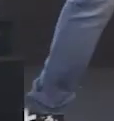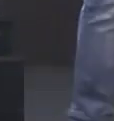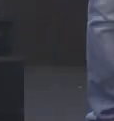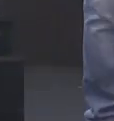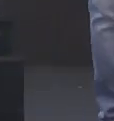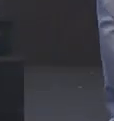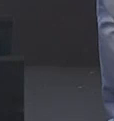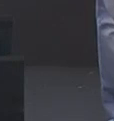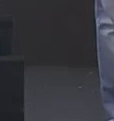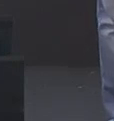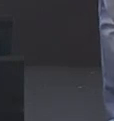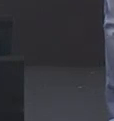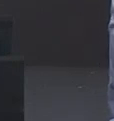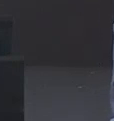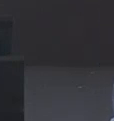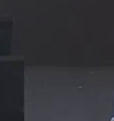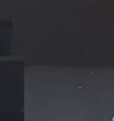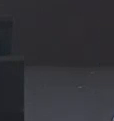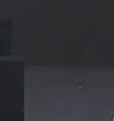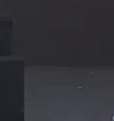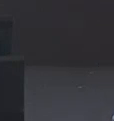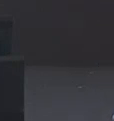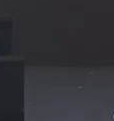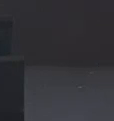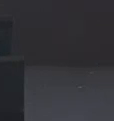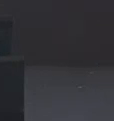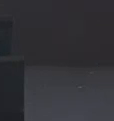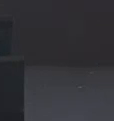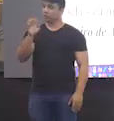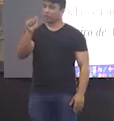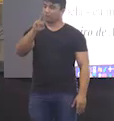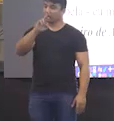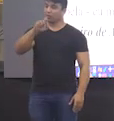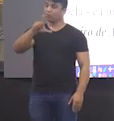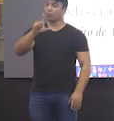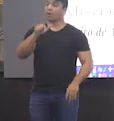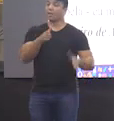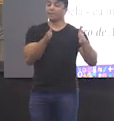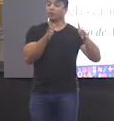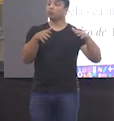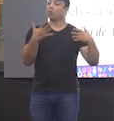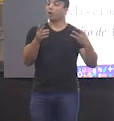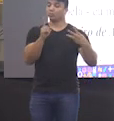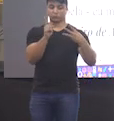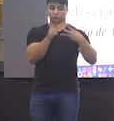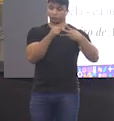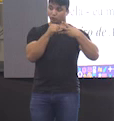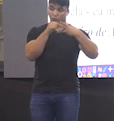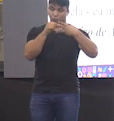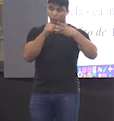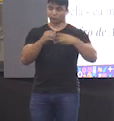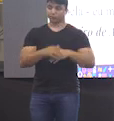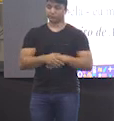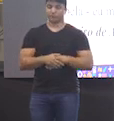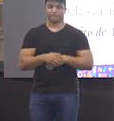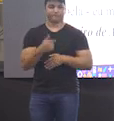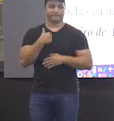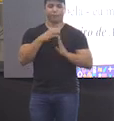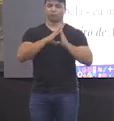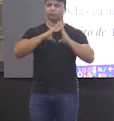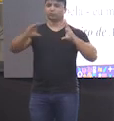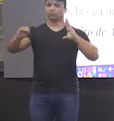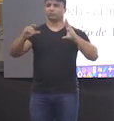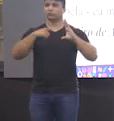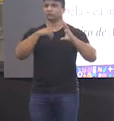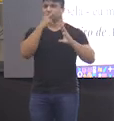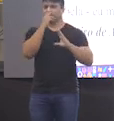1 é do Casimiro de Abreu. Casimiro de Abreu é segunda geração. Quando eu te fujo e me